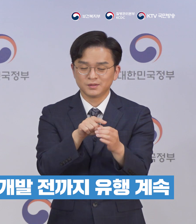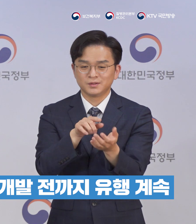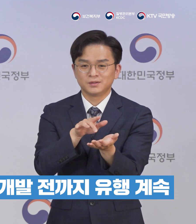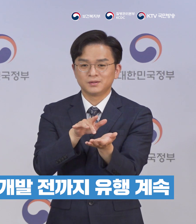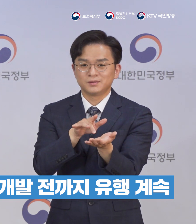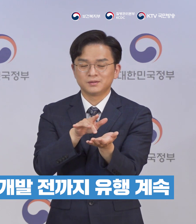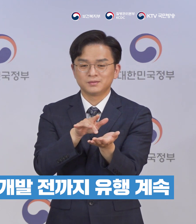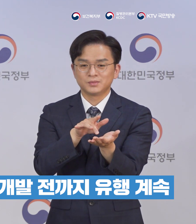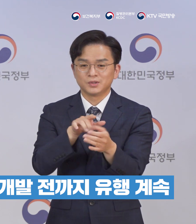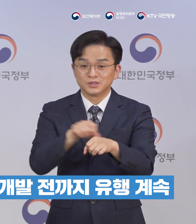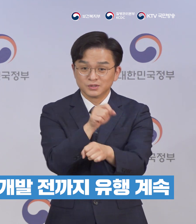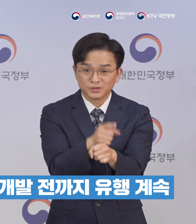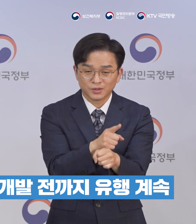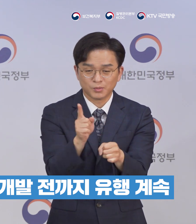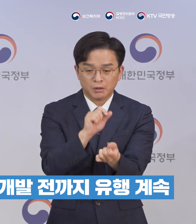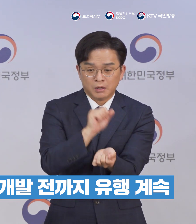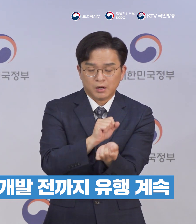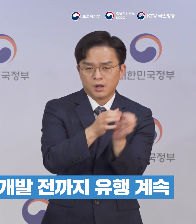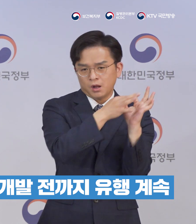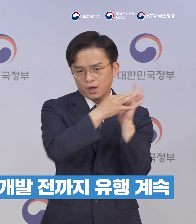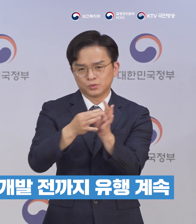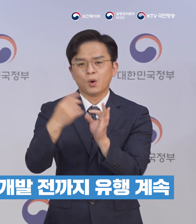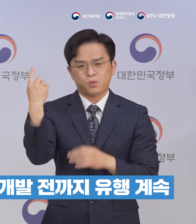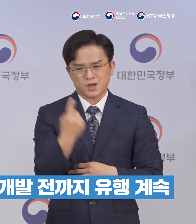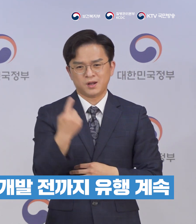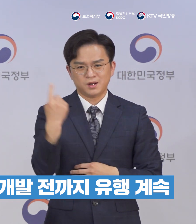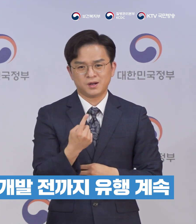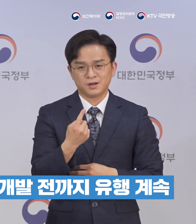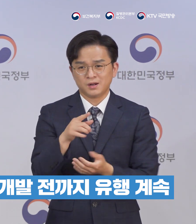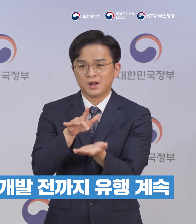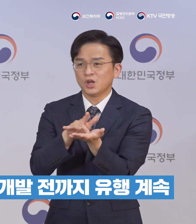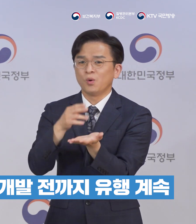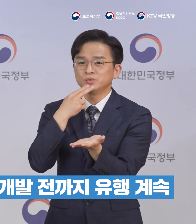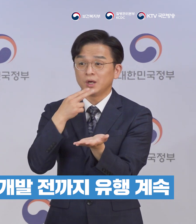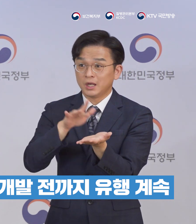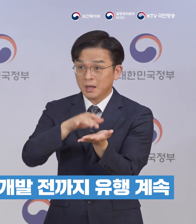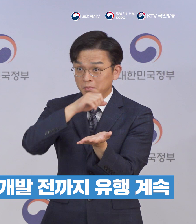특성상 치료제와 백신이 개발될 때까지 종식될 수 없습니다.